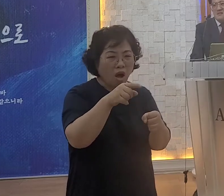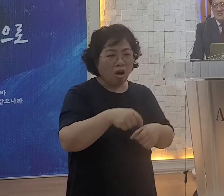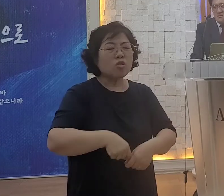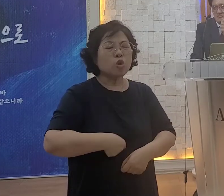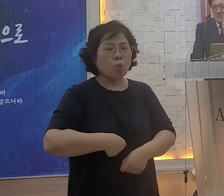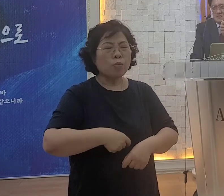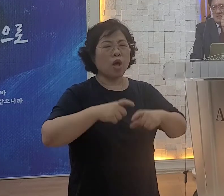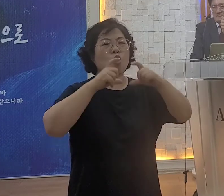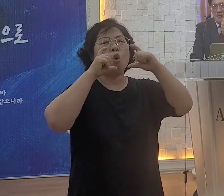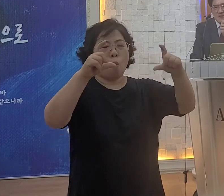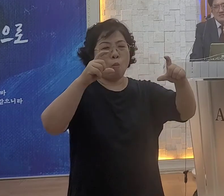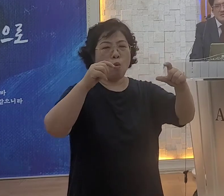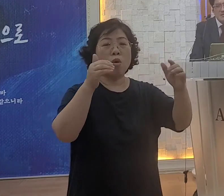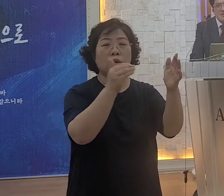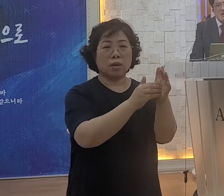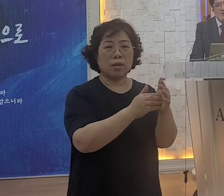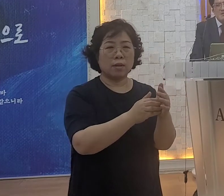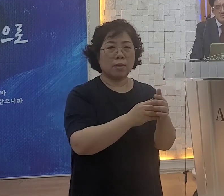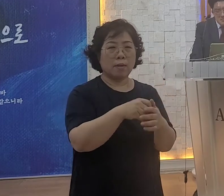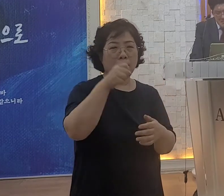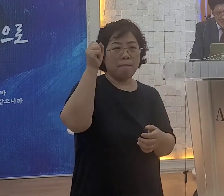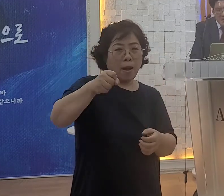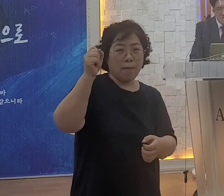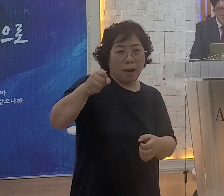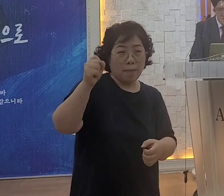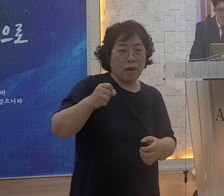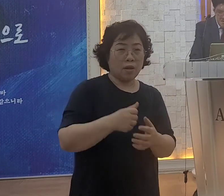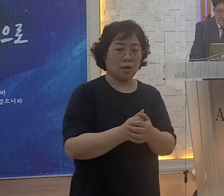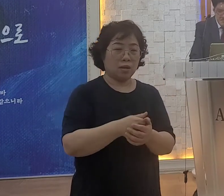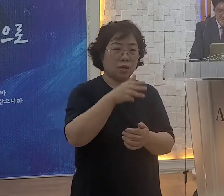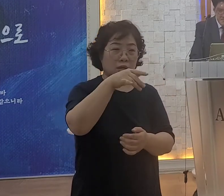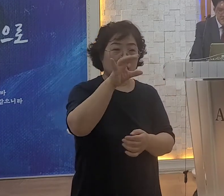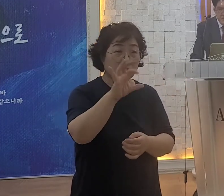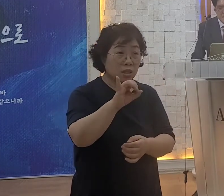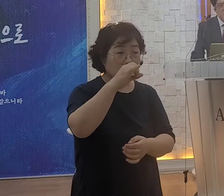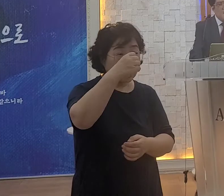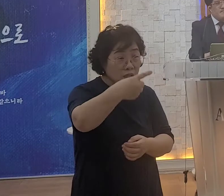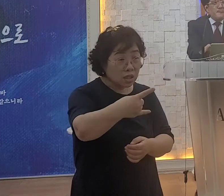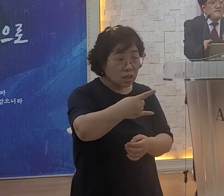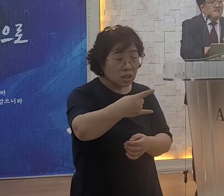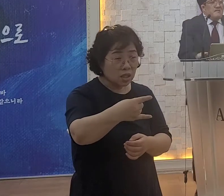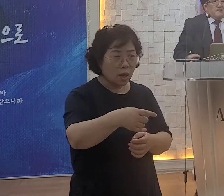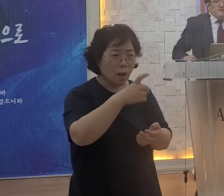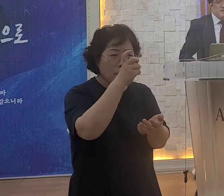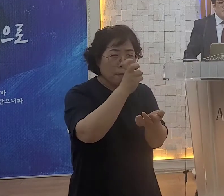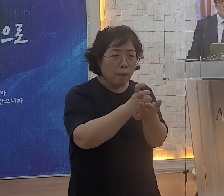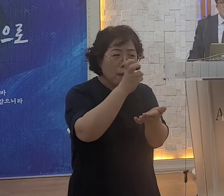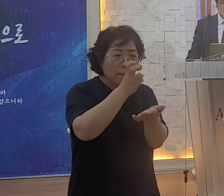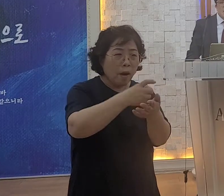이렇게 판결되는 이게 칭이라고 말하는 거예요. 그러니까 우리 이제